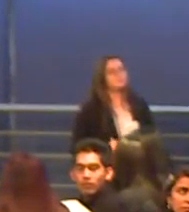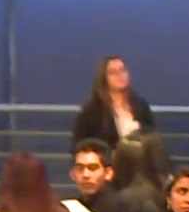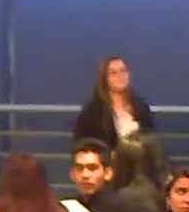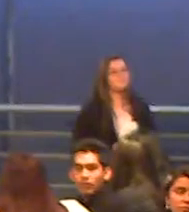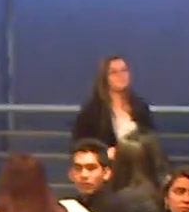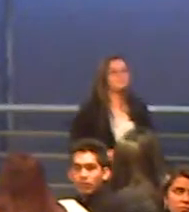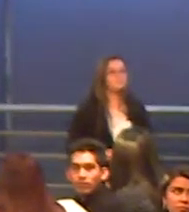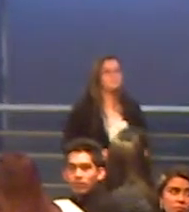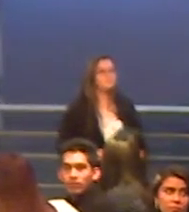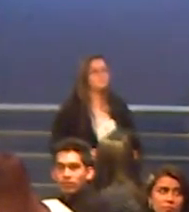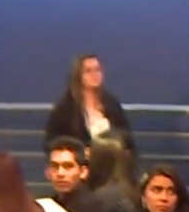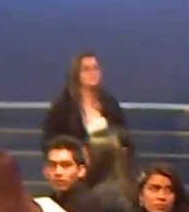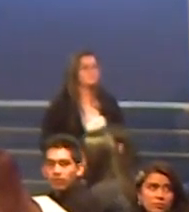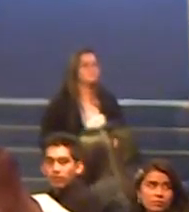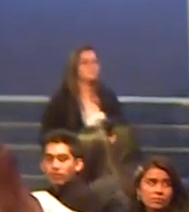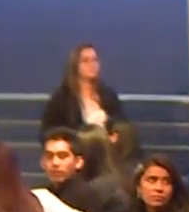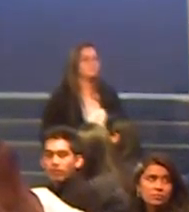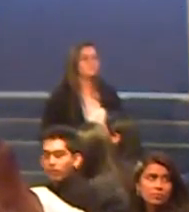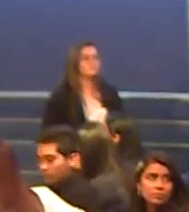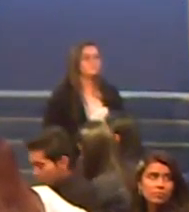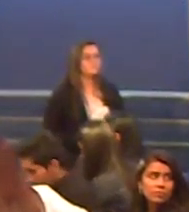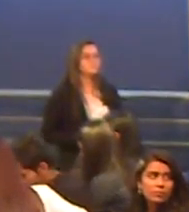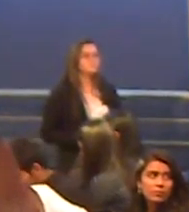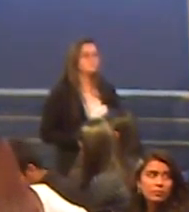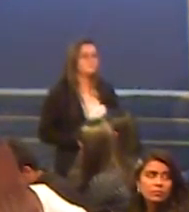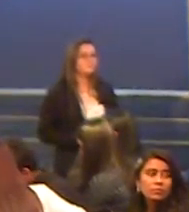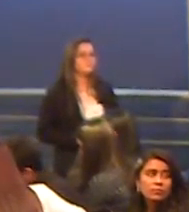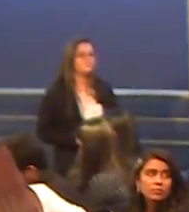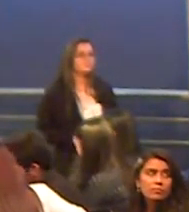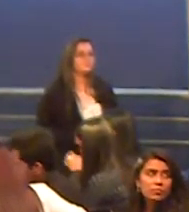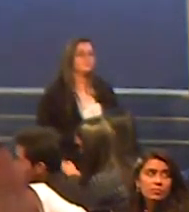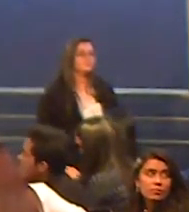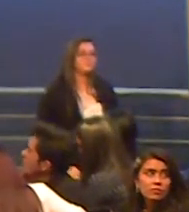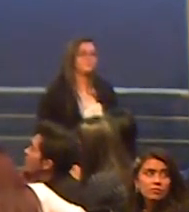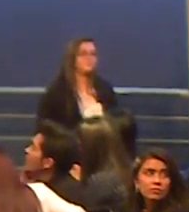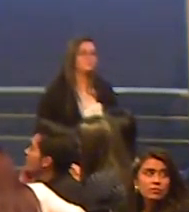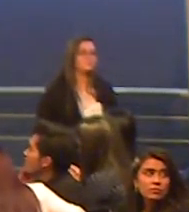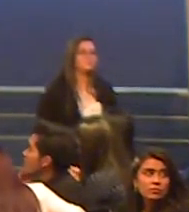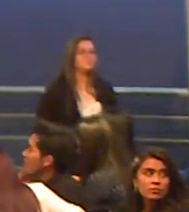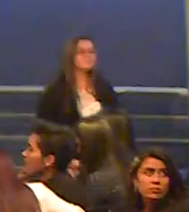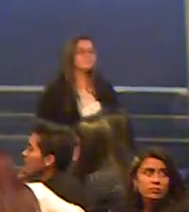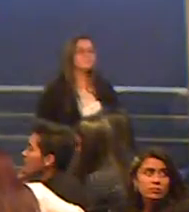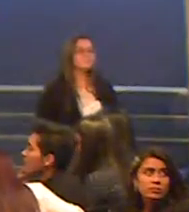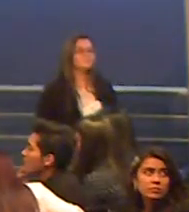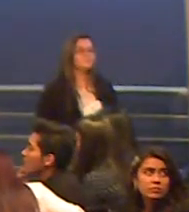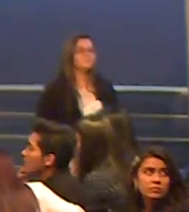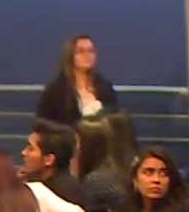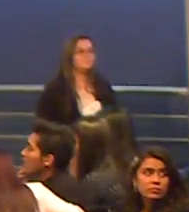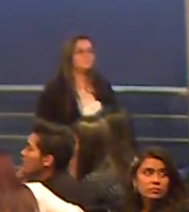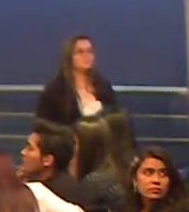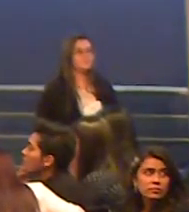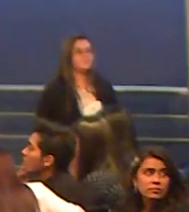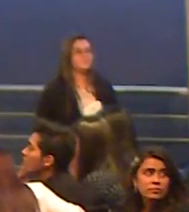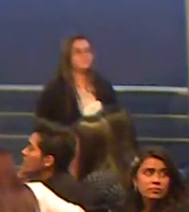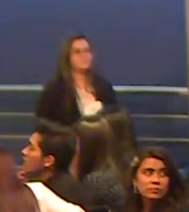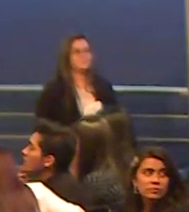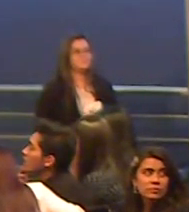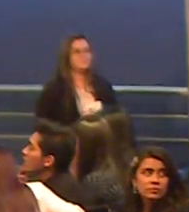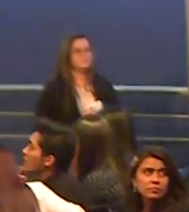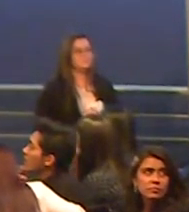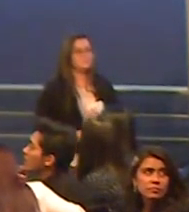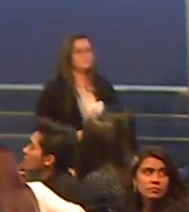mayor, con discapacidades asociadas. ¿Qué percepción tuvieron ustedes o qué